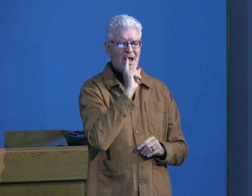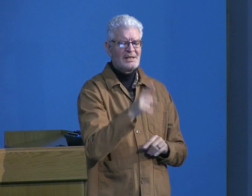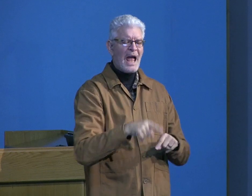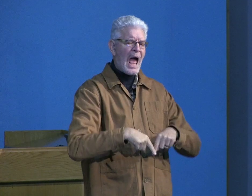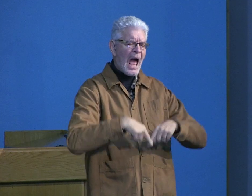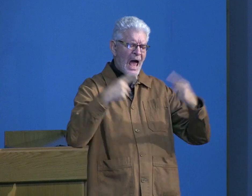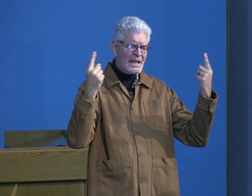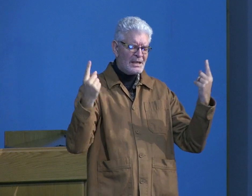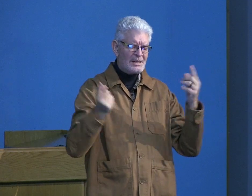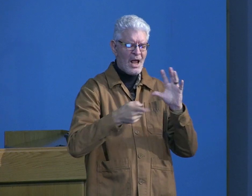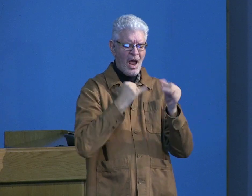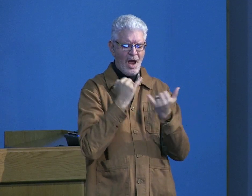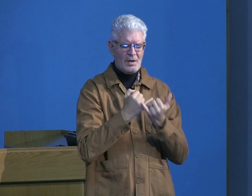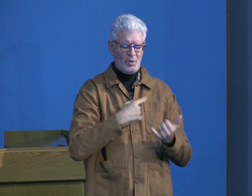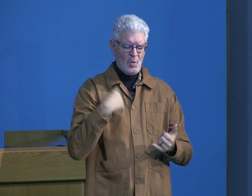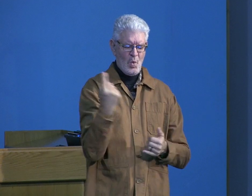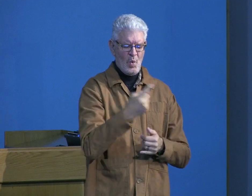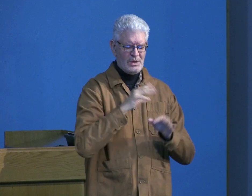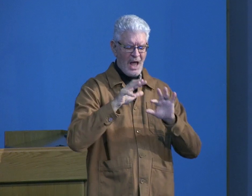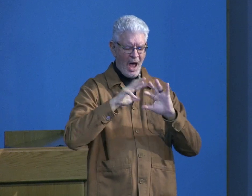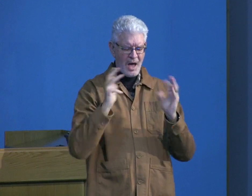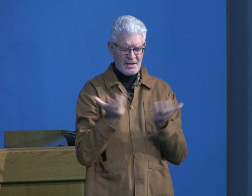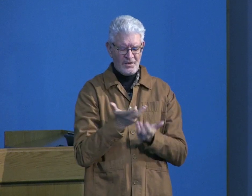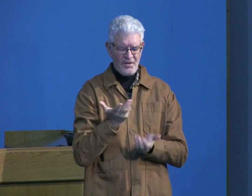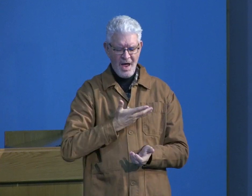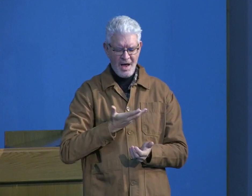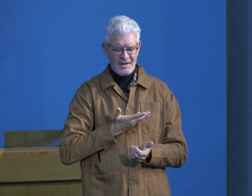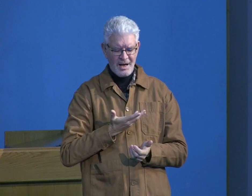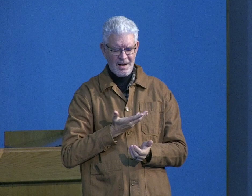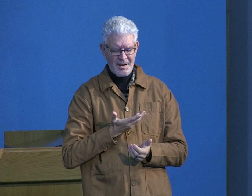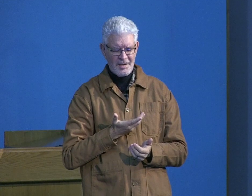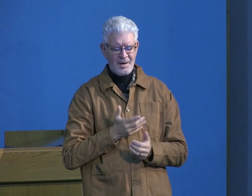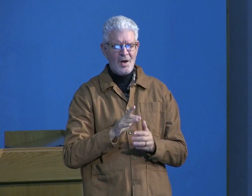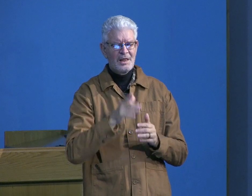God die Vader is nie. U is anders as ons aardse vaders.